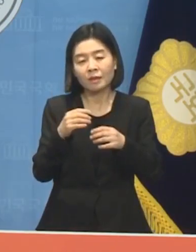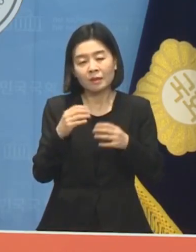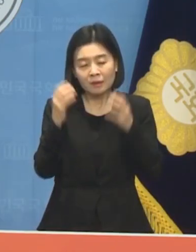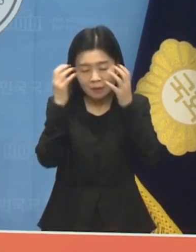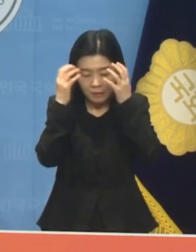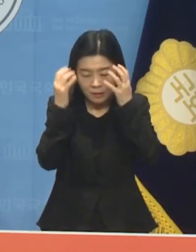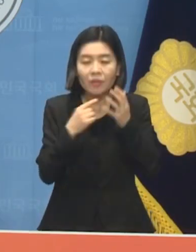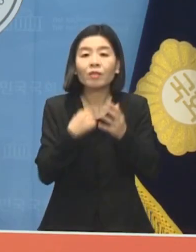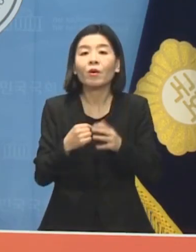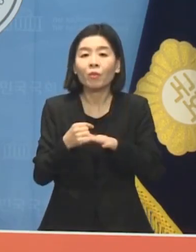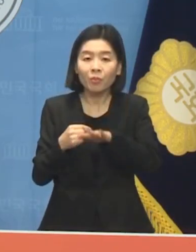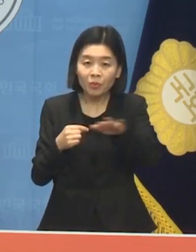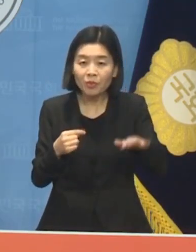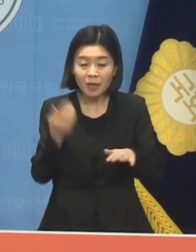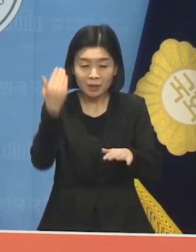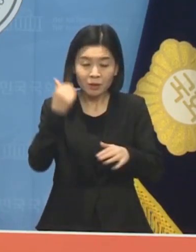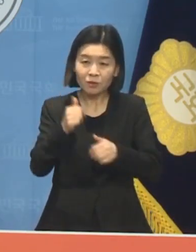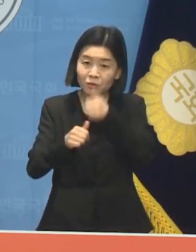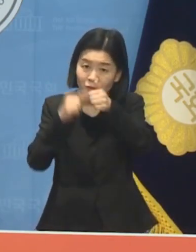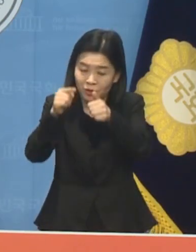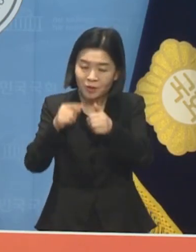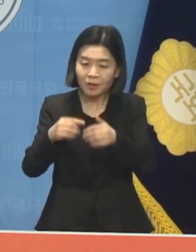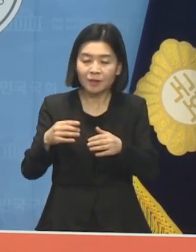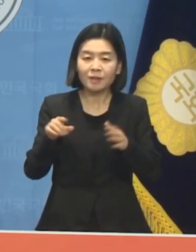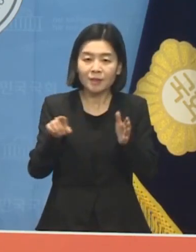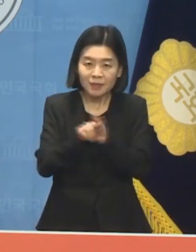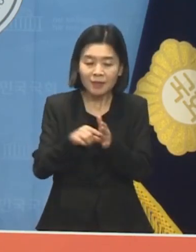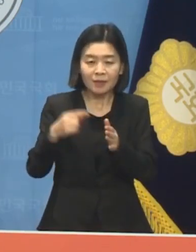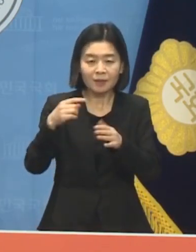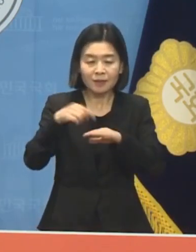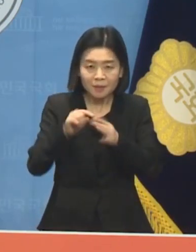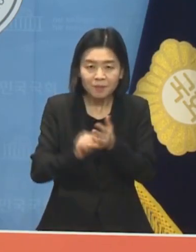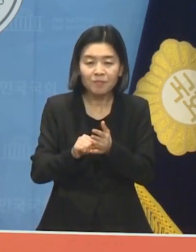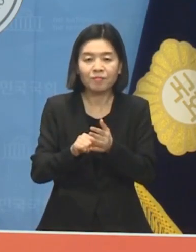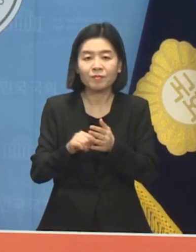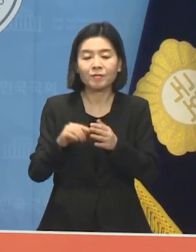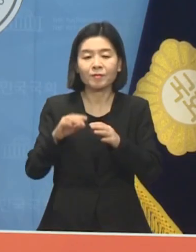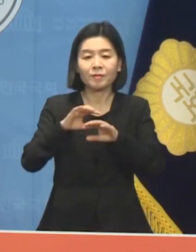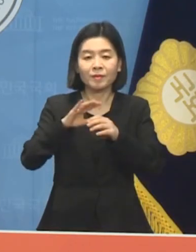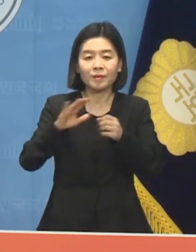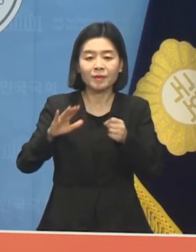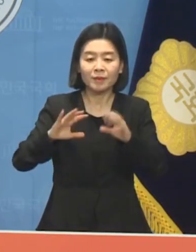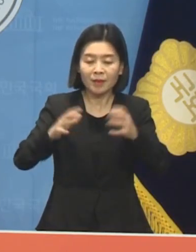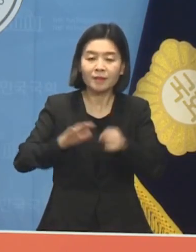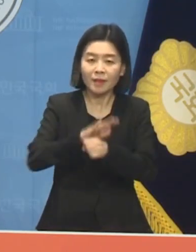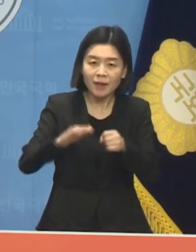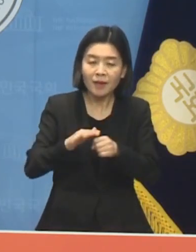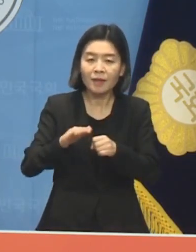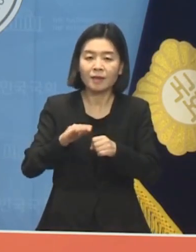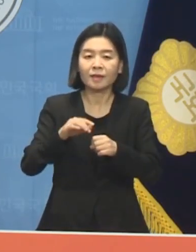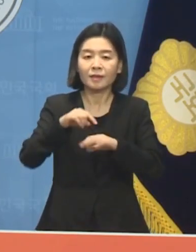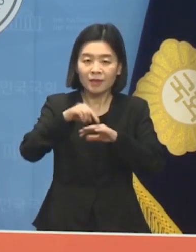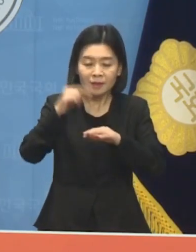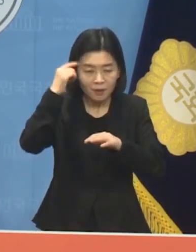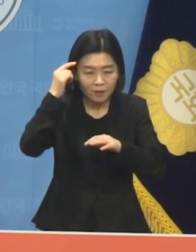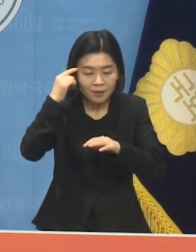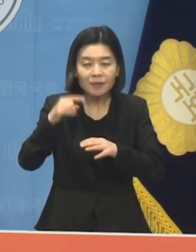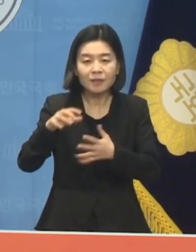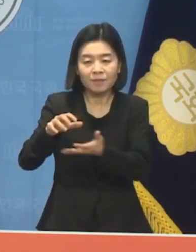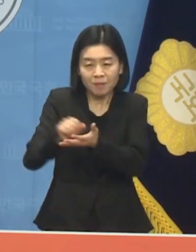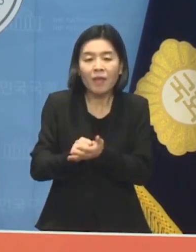신앙심, 순교정신, 애국심을 정신적 유산으로 이어받은 프로테스탄트